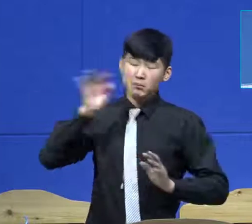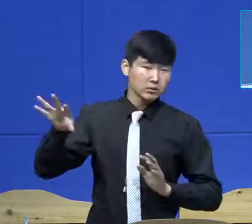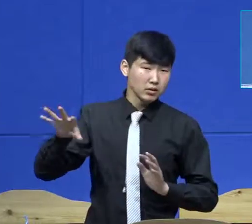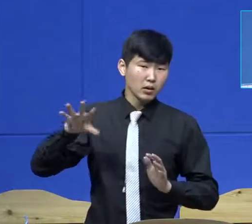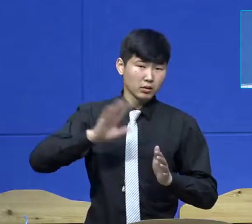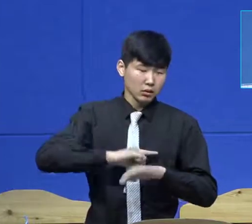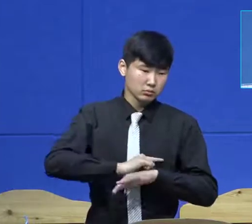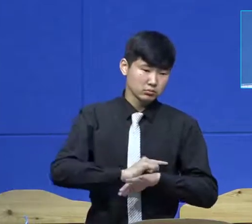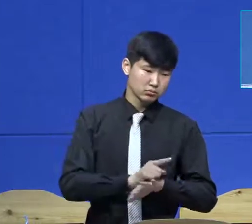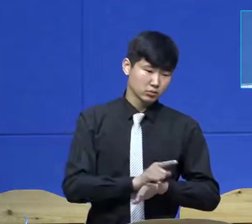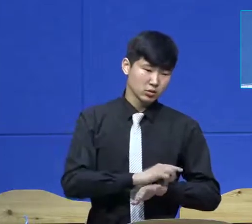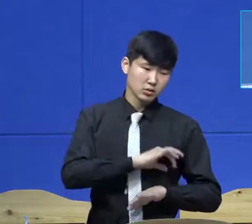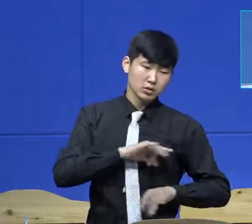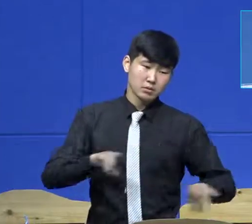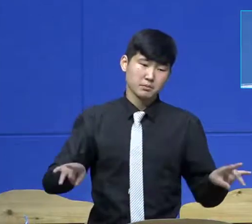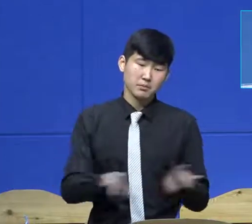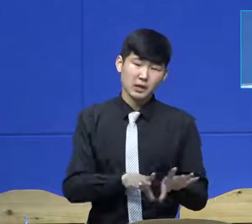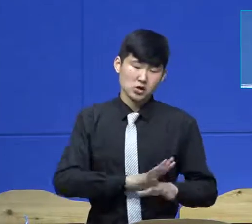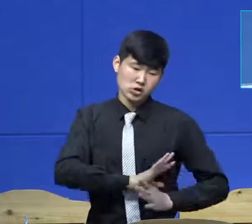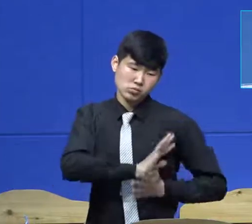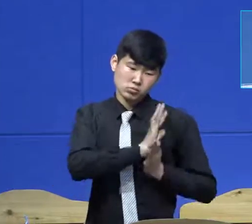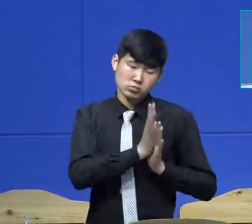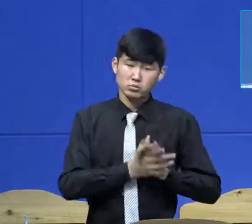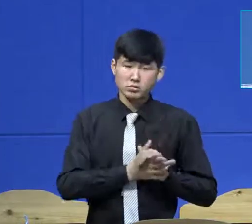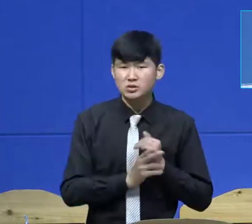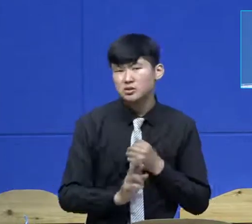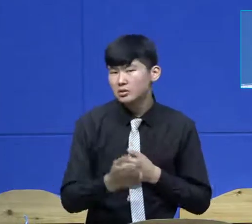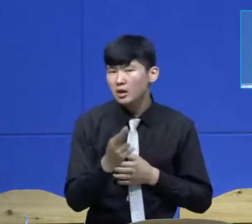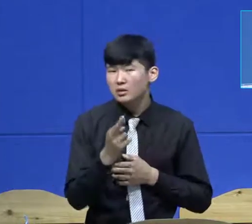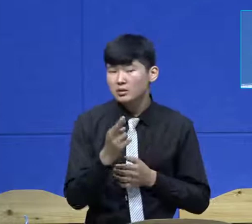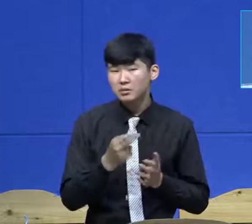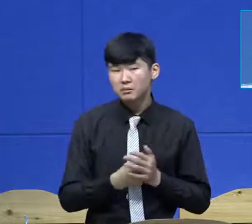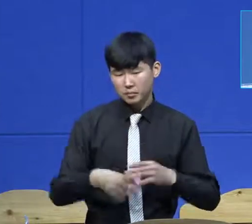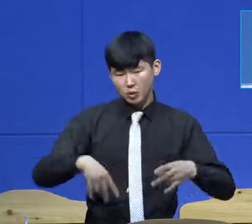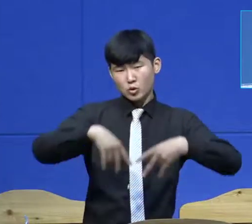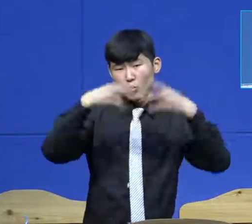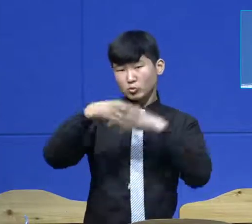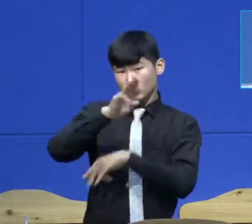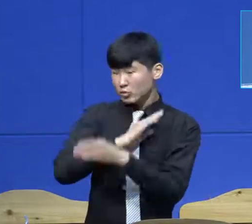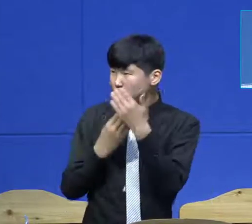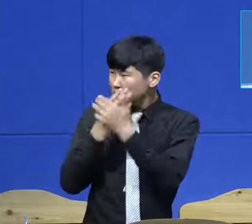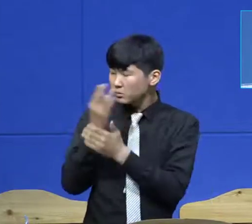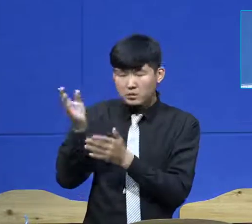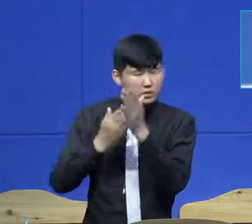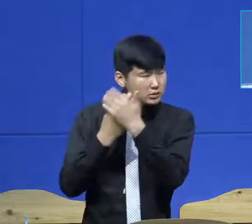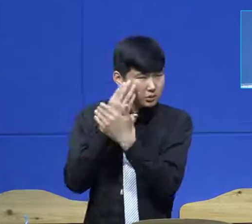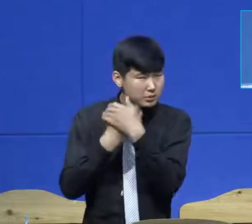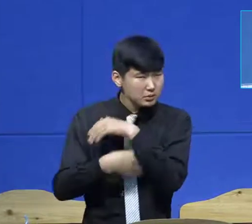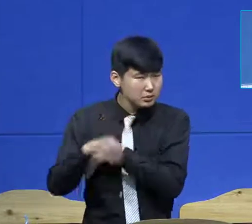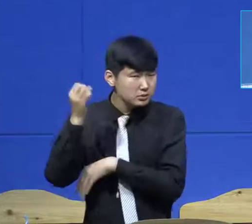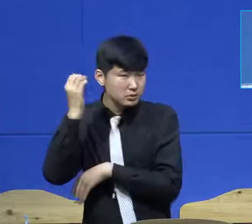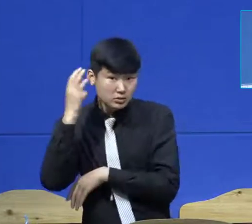дараа энэ хүний сэтгэлд өөрчлөлт бий болсон. Яагаад вэ? Нүгэлтний төлөө залбирч байгаа тэр залбирж байгааг